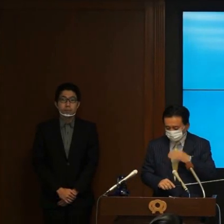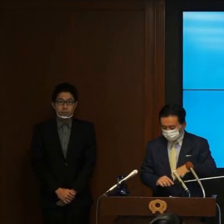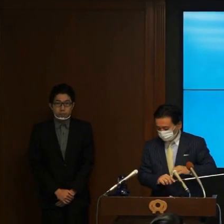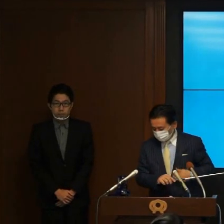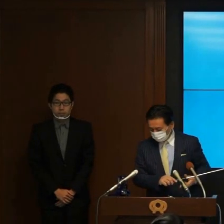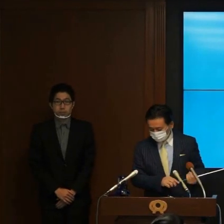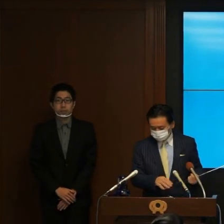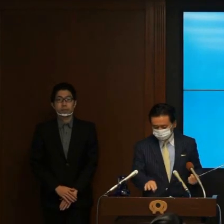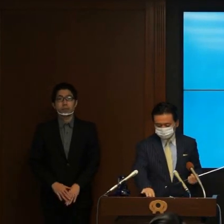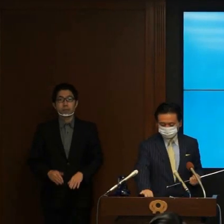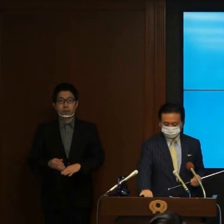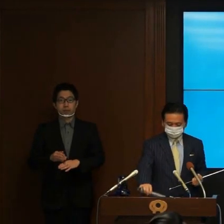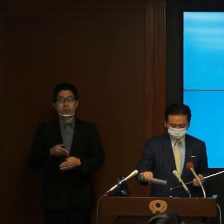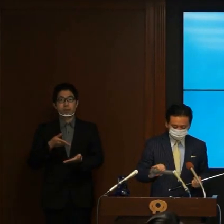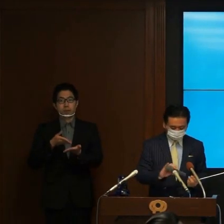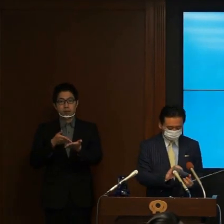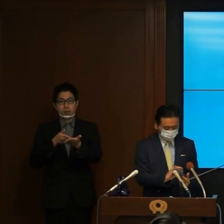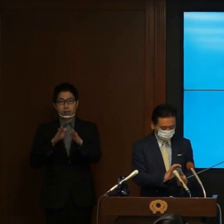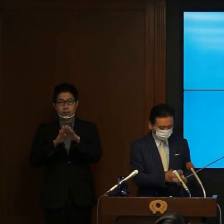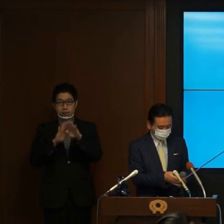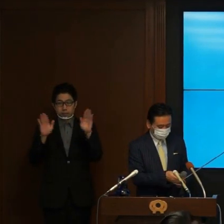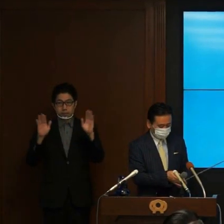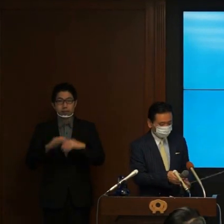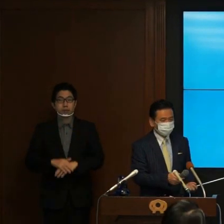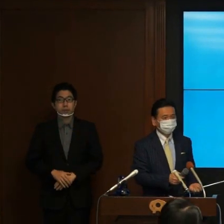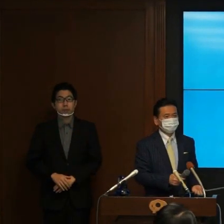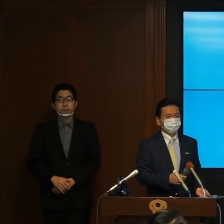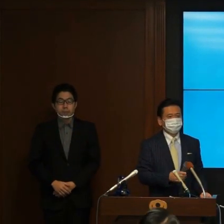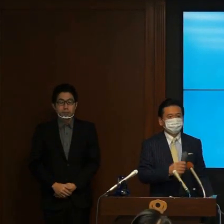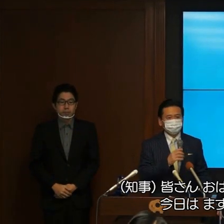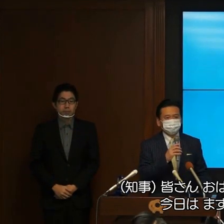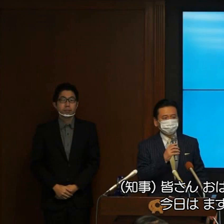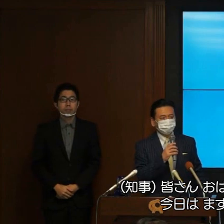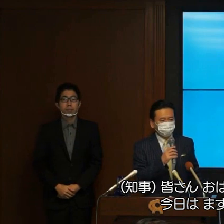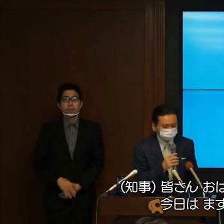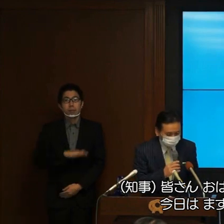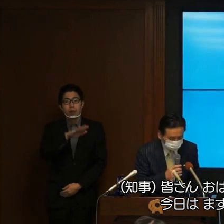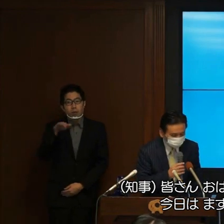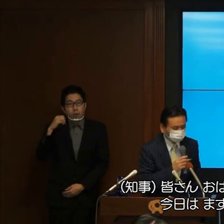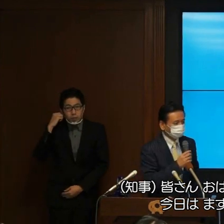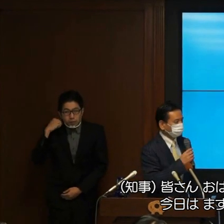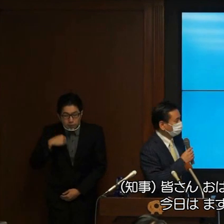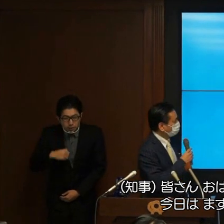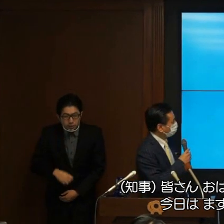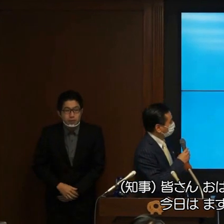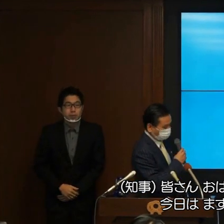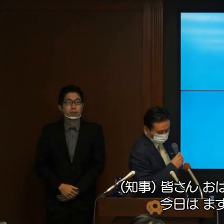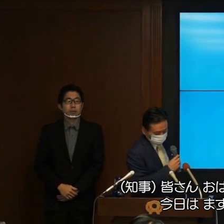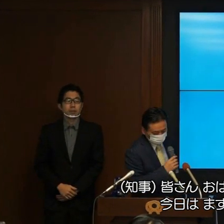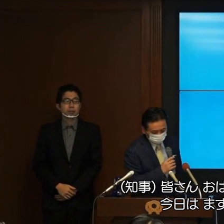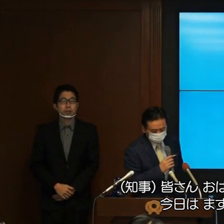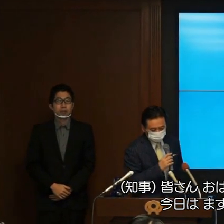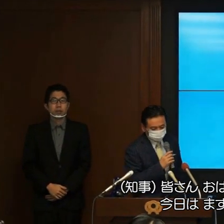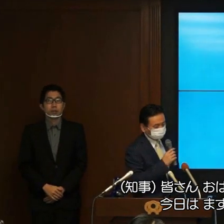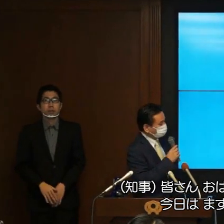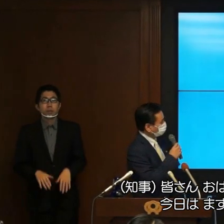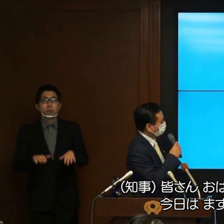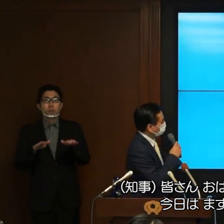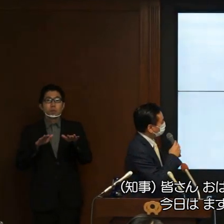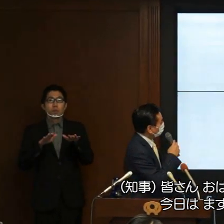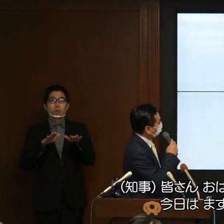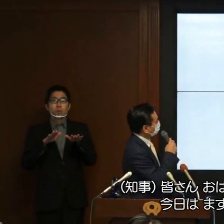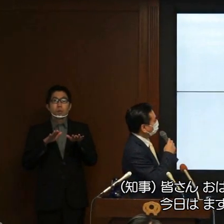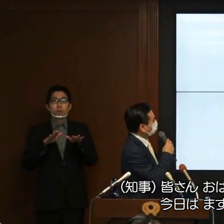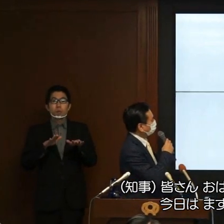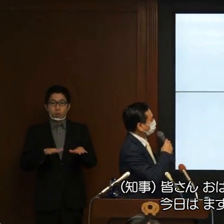それではただいまから知事の記者会見を始めます。知事よろしくお願いします。 はい、皆さんおはようございます。今日は、まずは